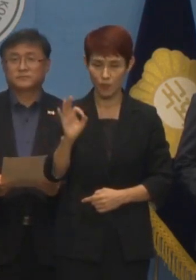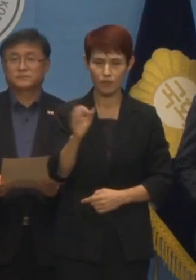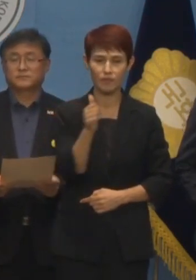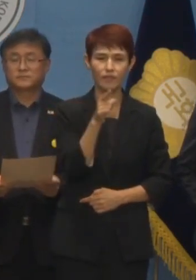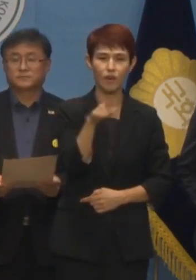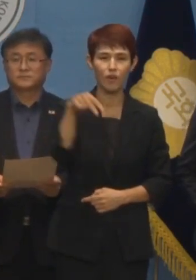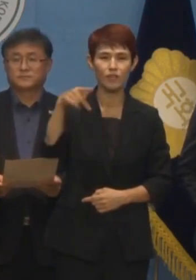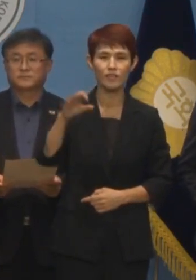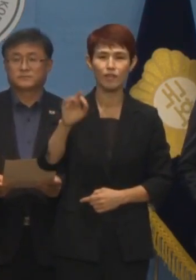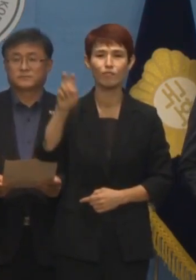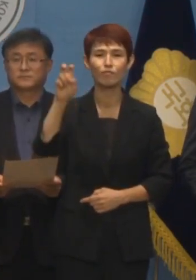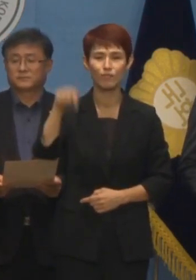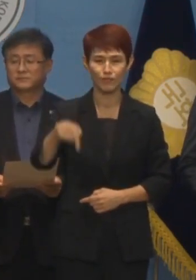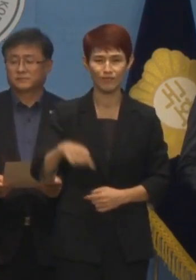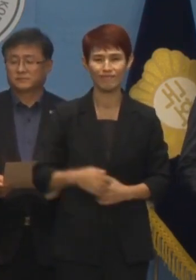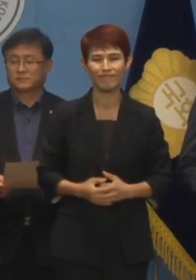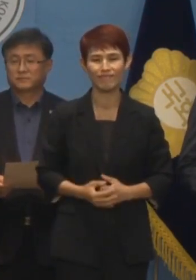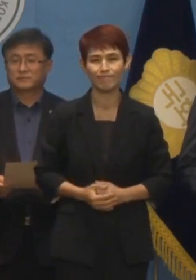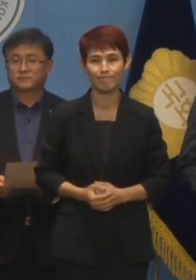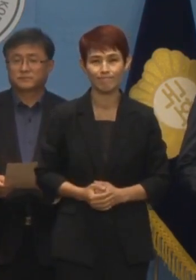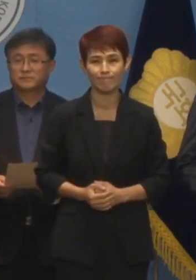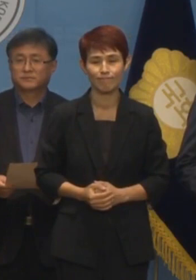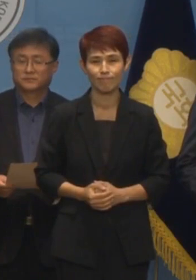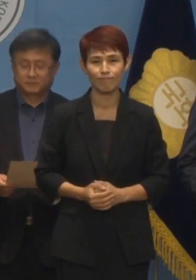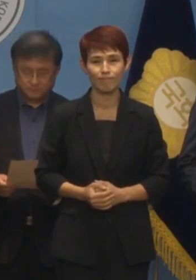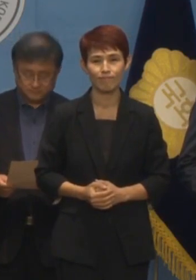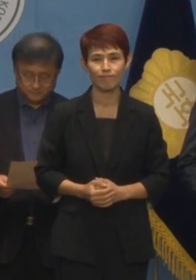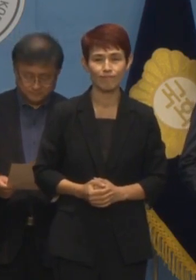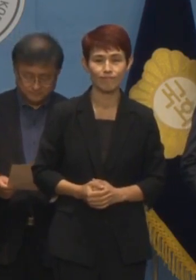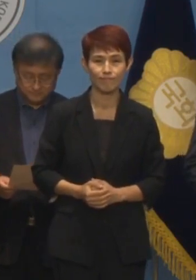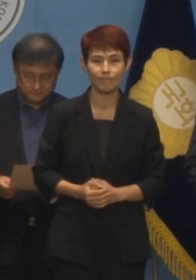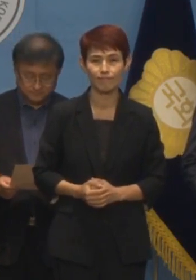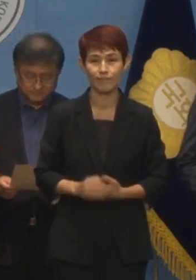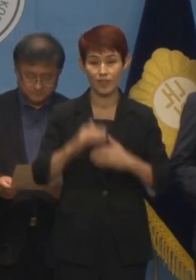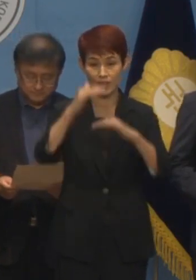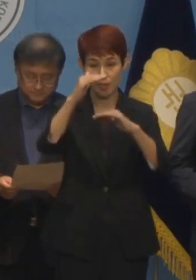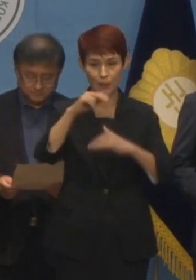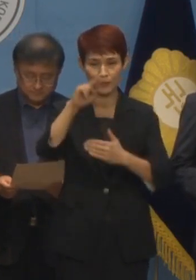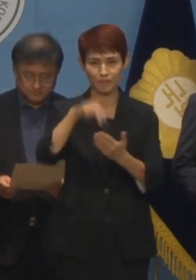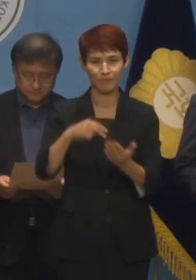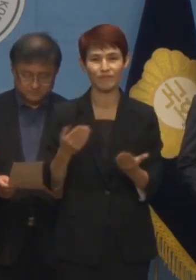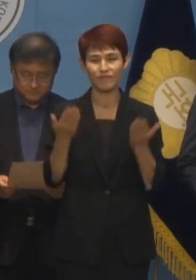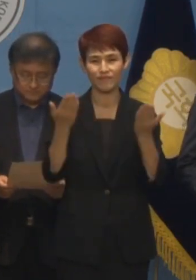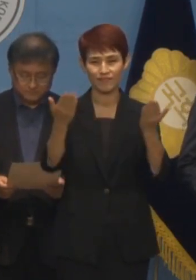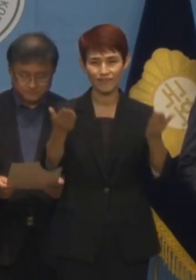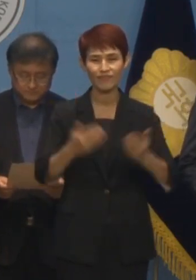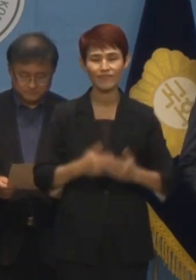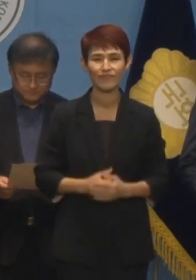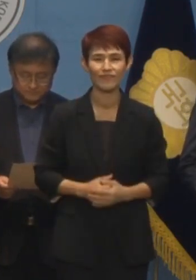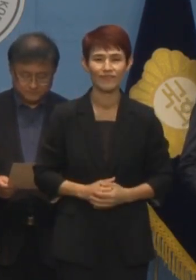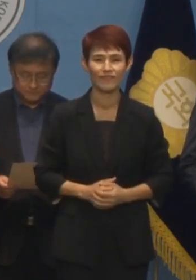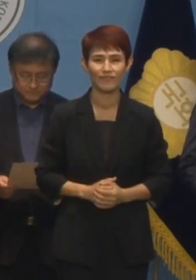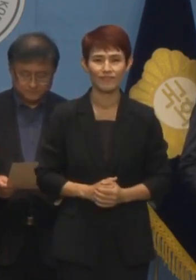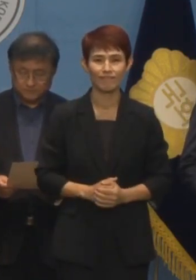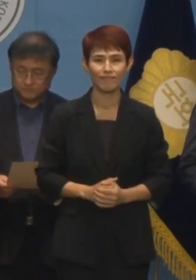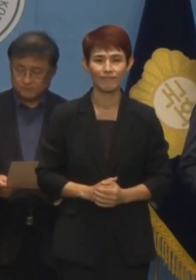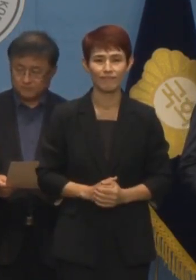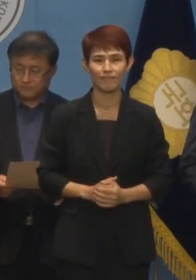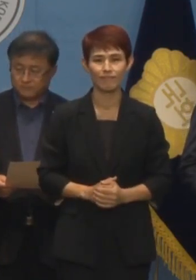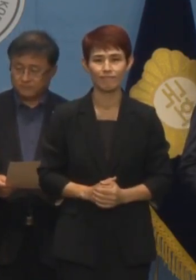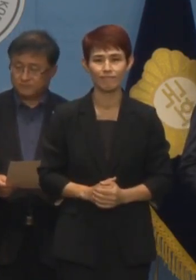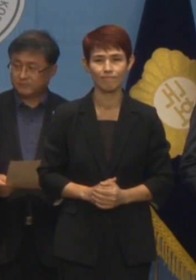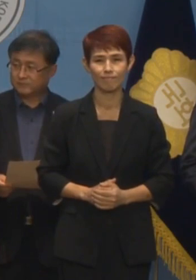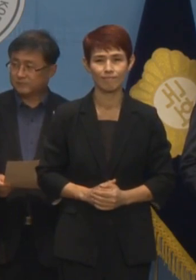의원님 오셨습니다. 그럼 준비한 기자회견문 읽고 필요하면 나가서 추가 질문 받도록